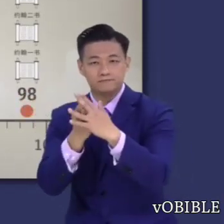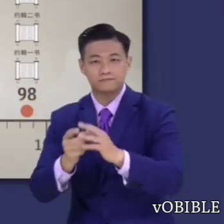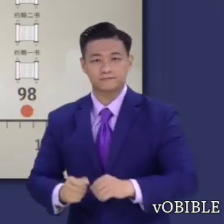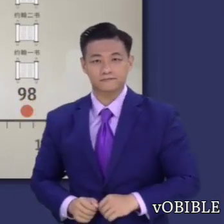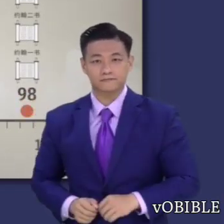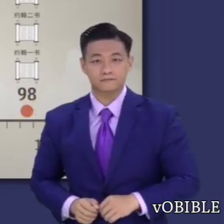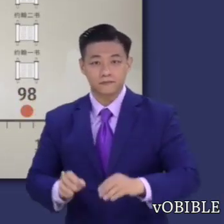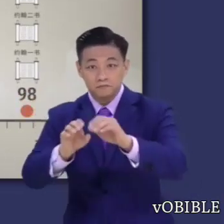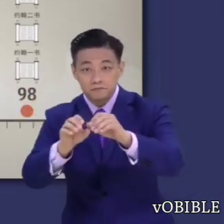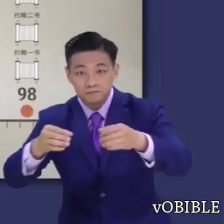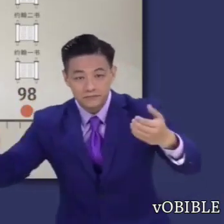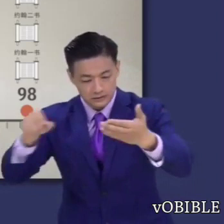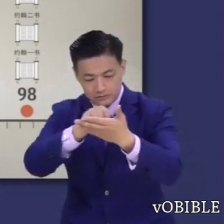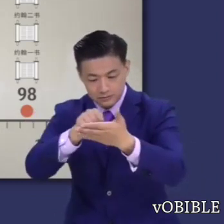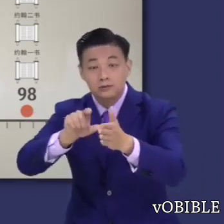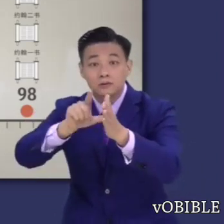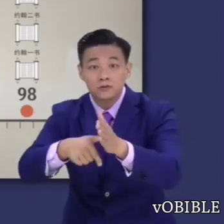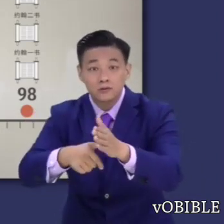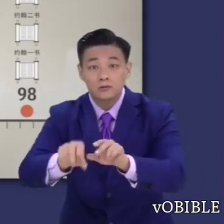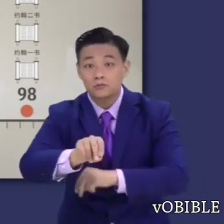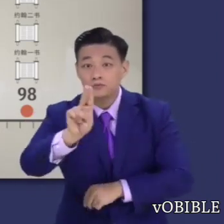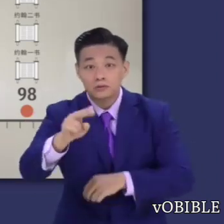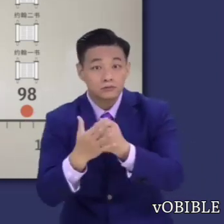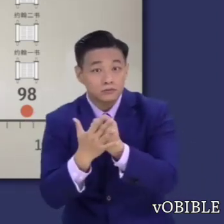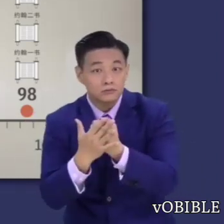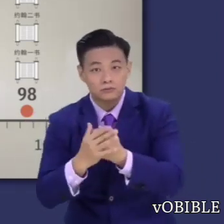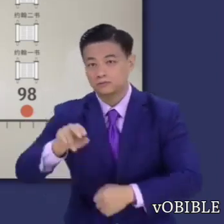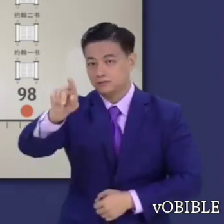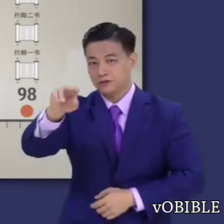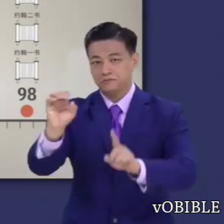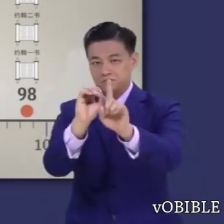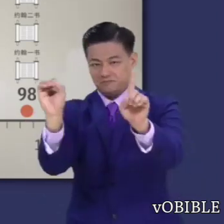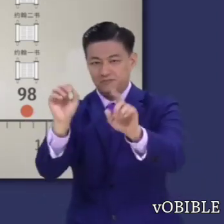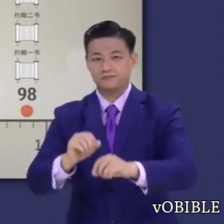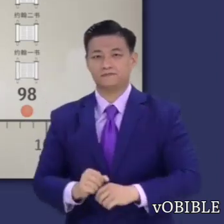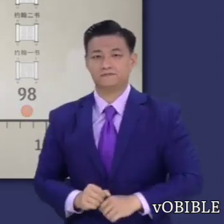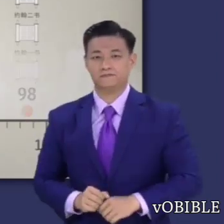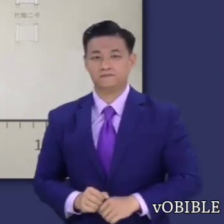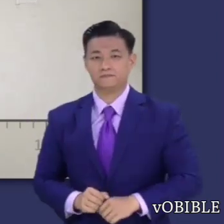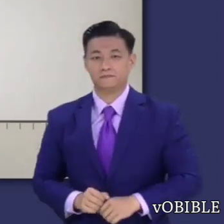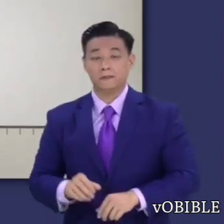在以弗所或附近。当时约翰可能快到100岁